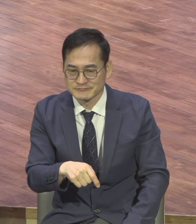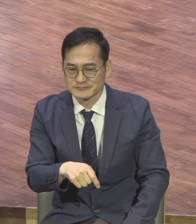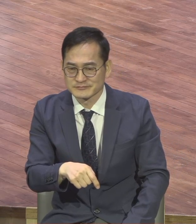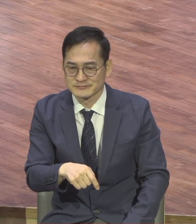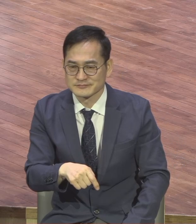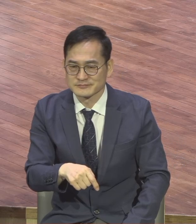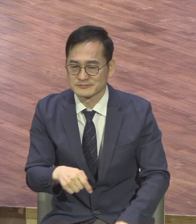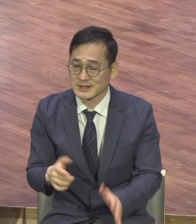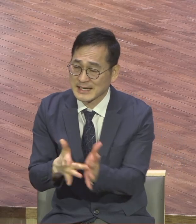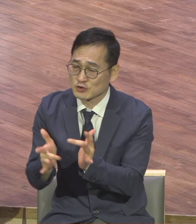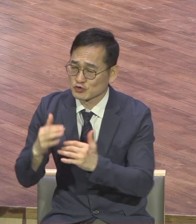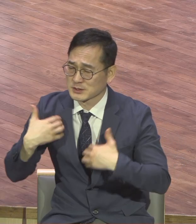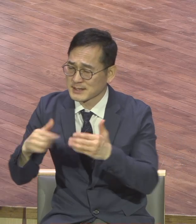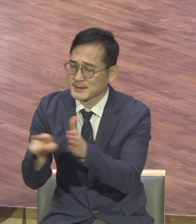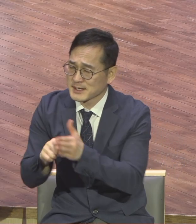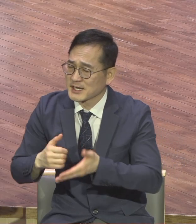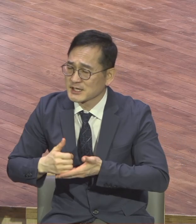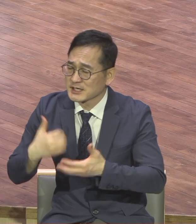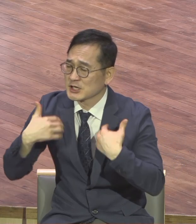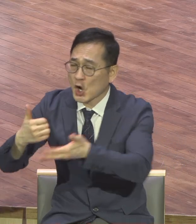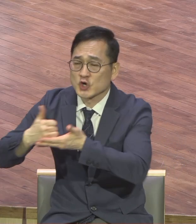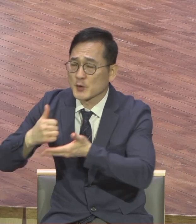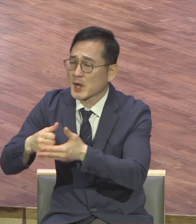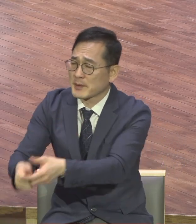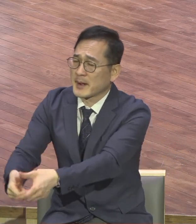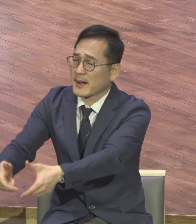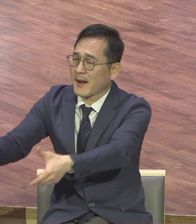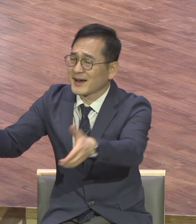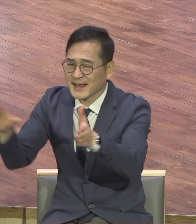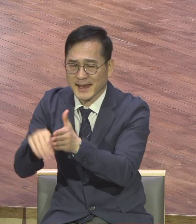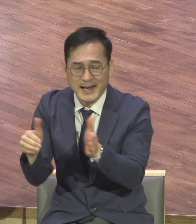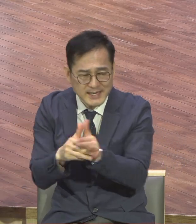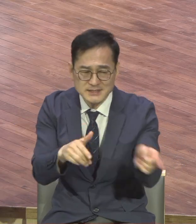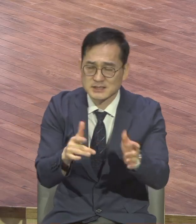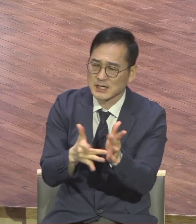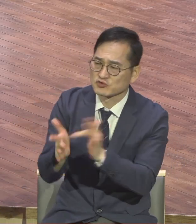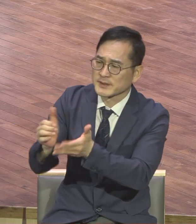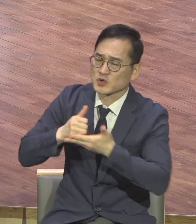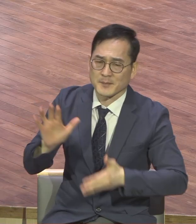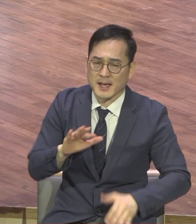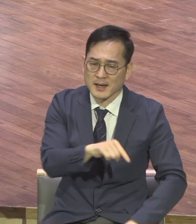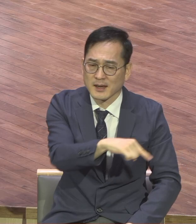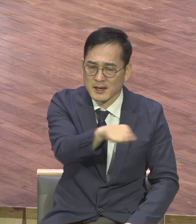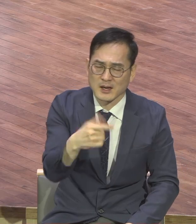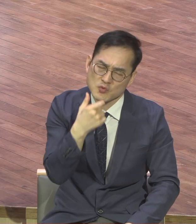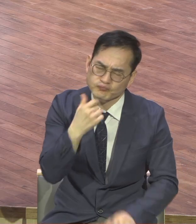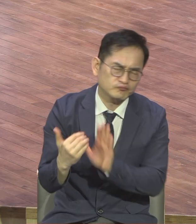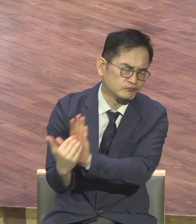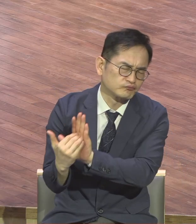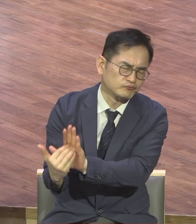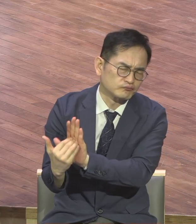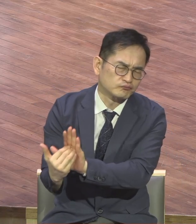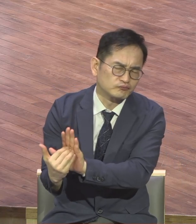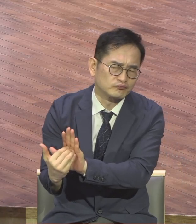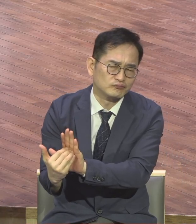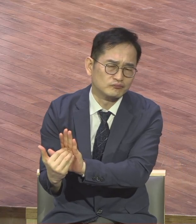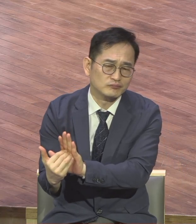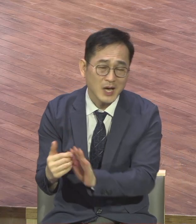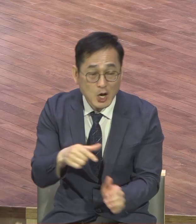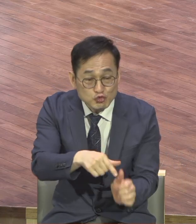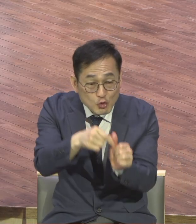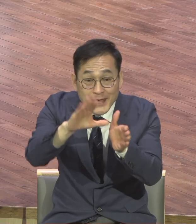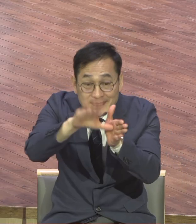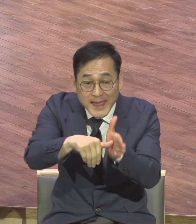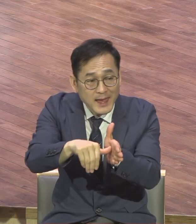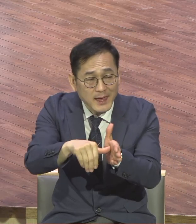이 사도 바울은 지금 이스라엘 백성들이 말이요 예수 그리스도의 참복음을 거부하고 있는 것은 아직 구원